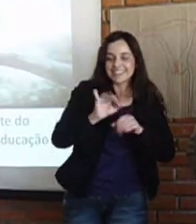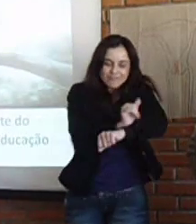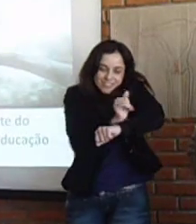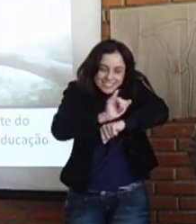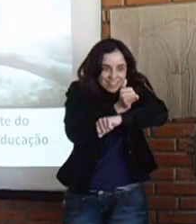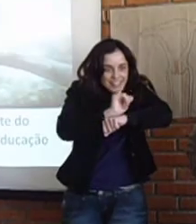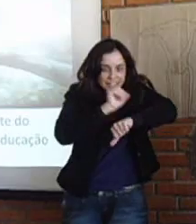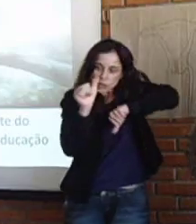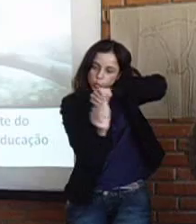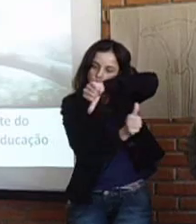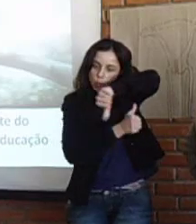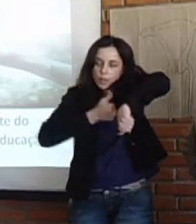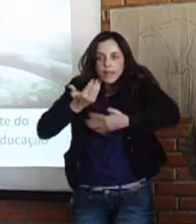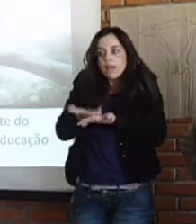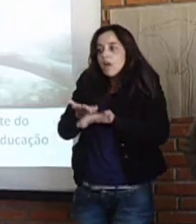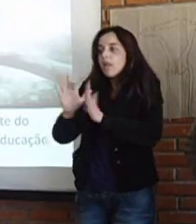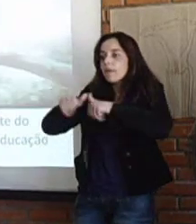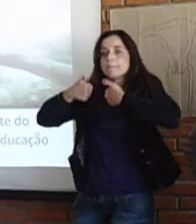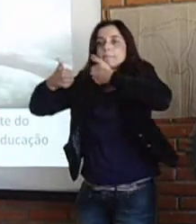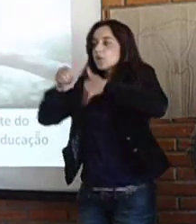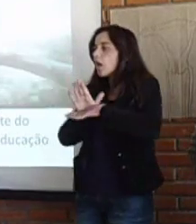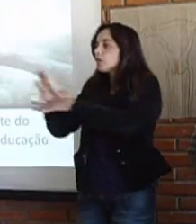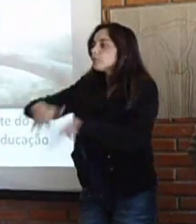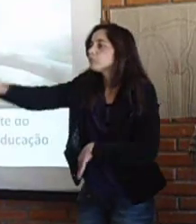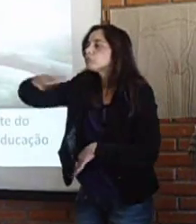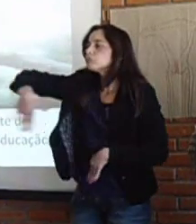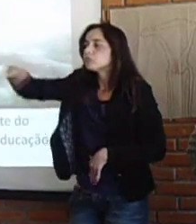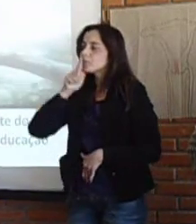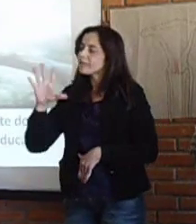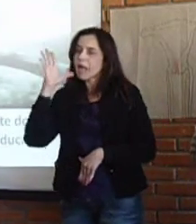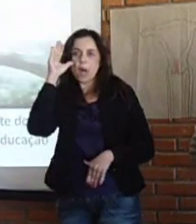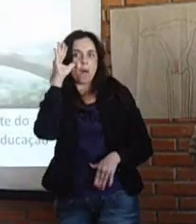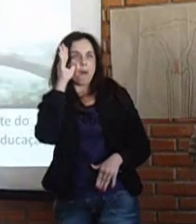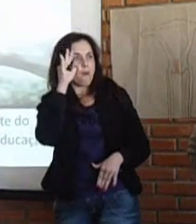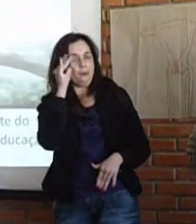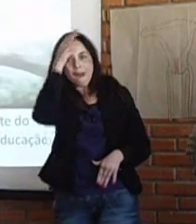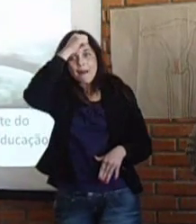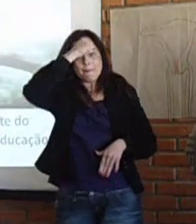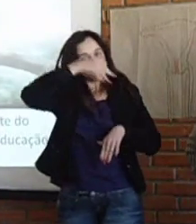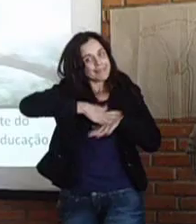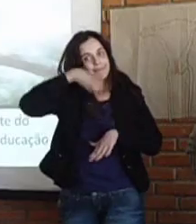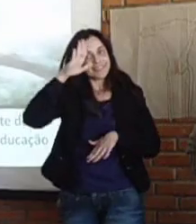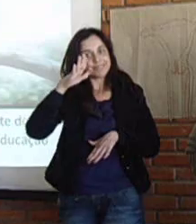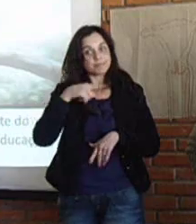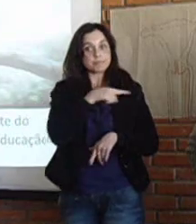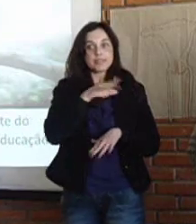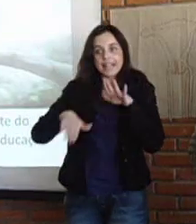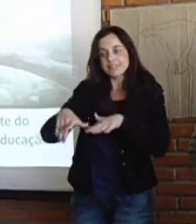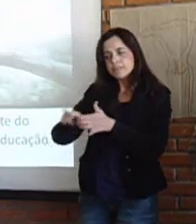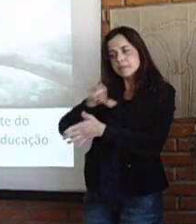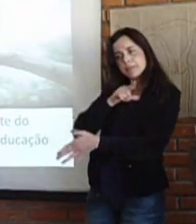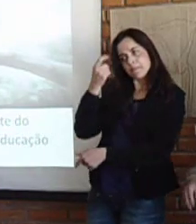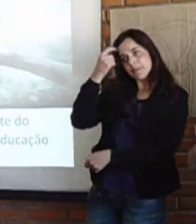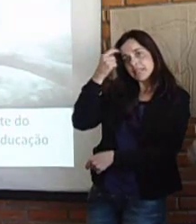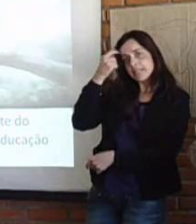para melhorar essa deficiência. E muitas vezes, eu, pelo menos como professora, esqueço de observar que